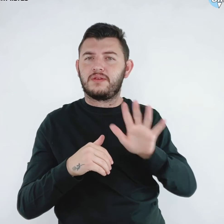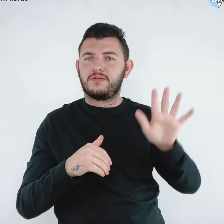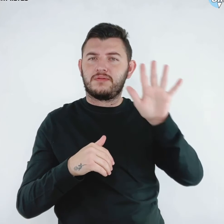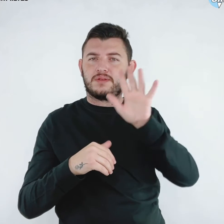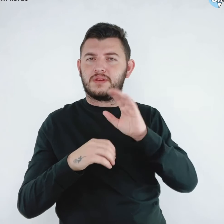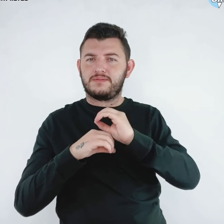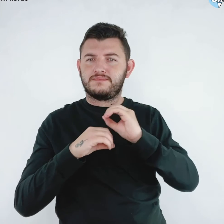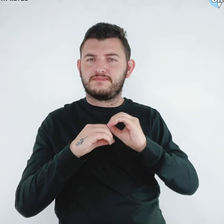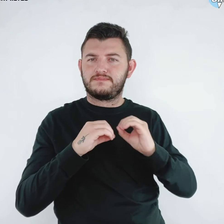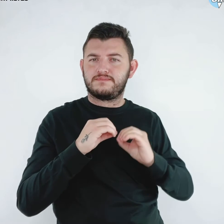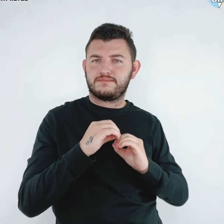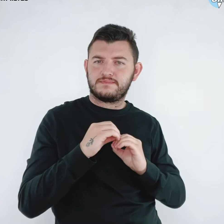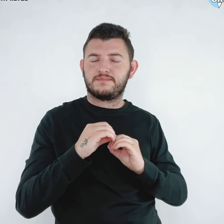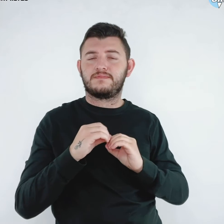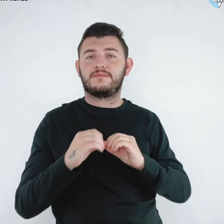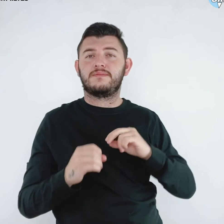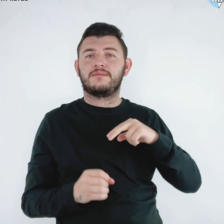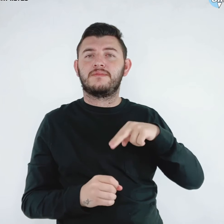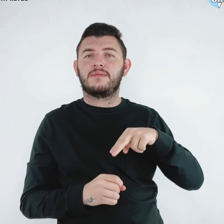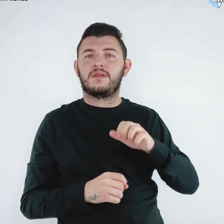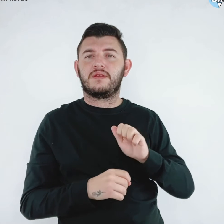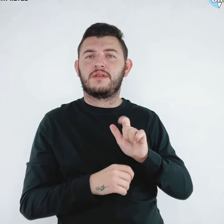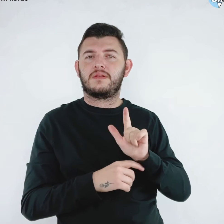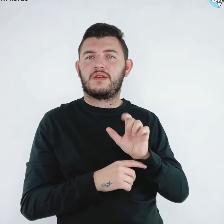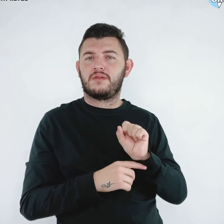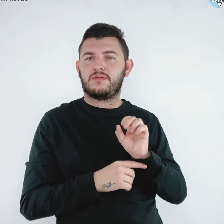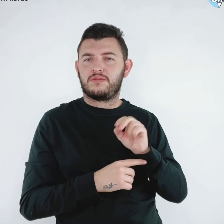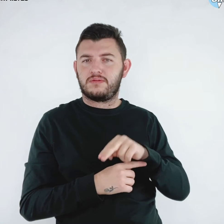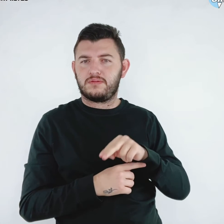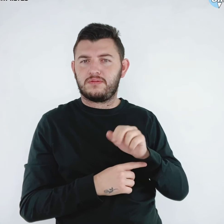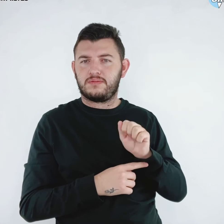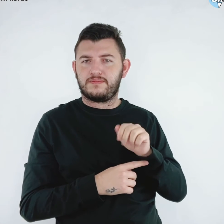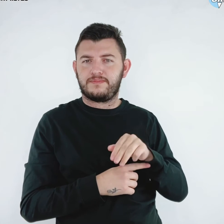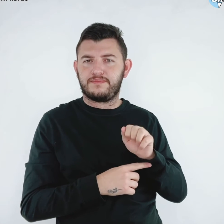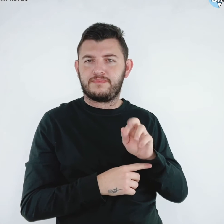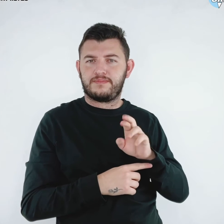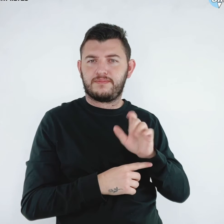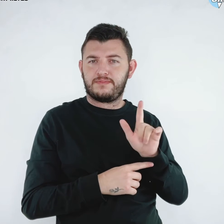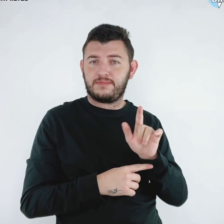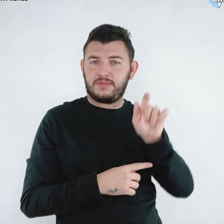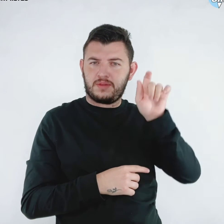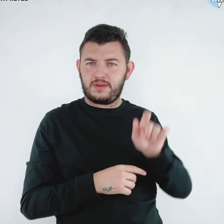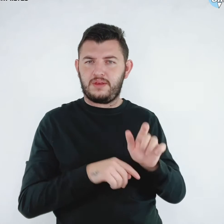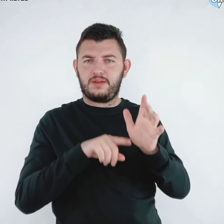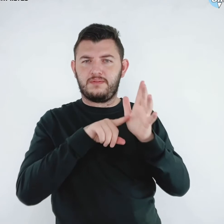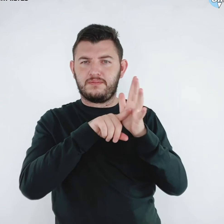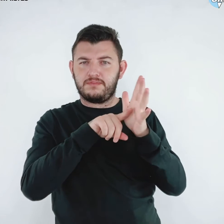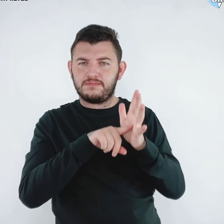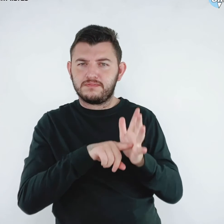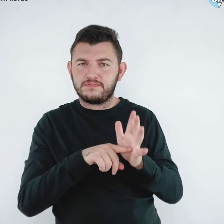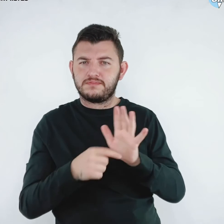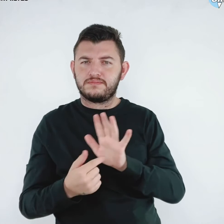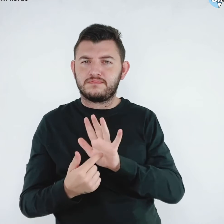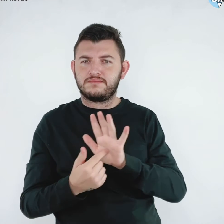Federal de Goiás, Nelson Cardoso Amaral, no estudo recente em que ele faz um